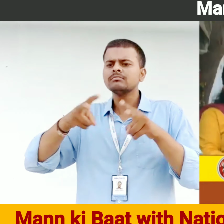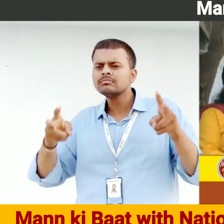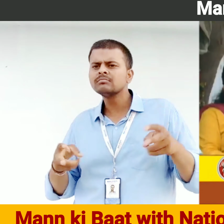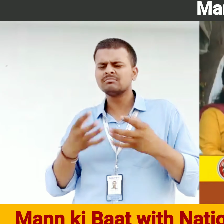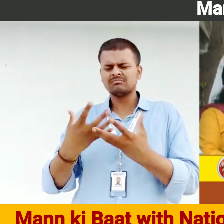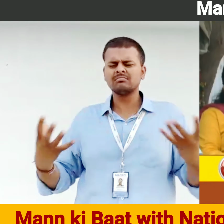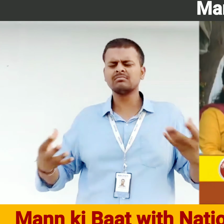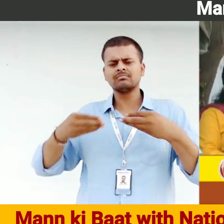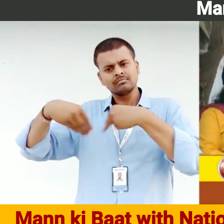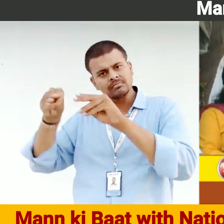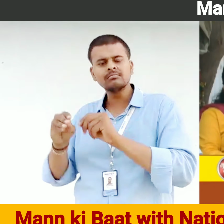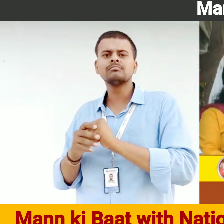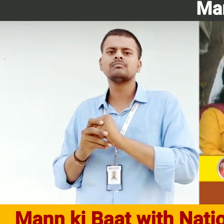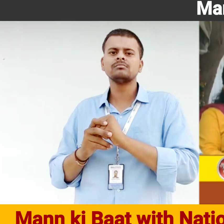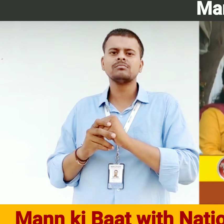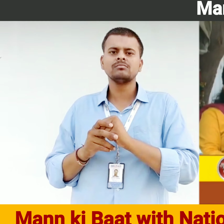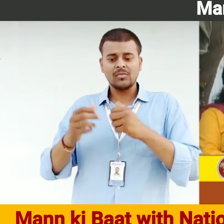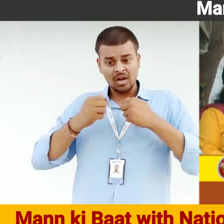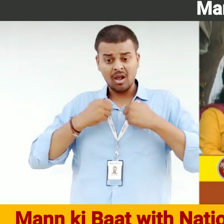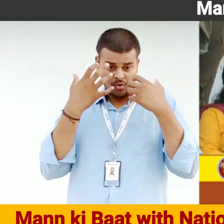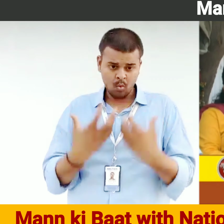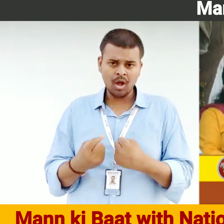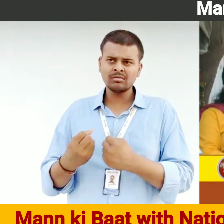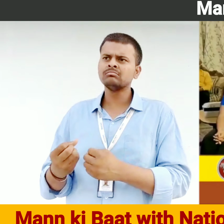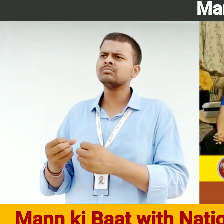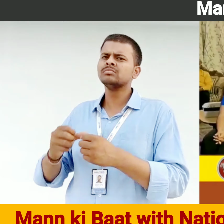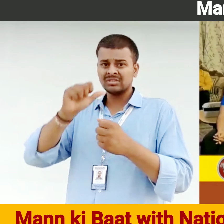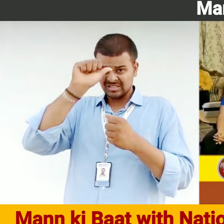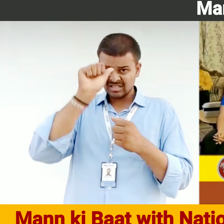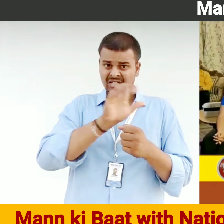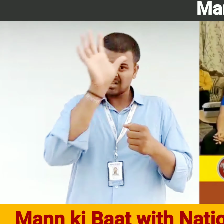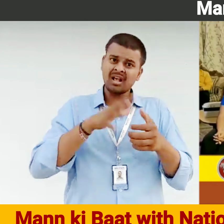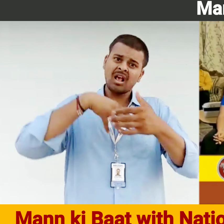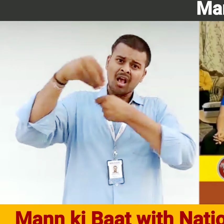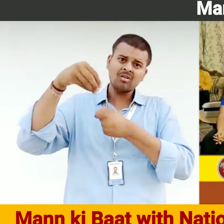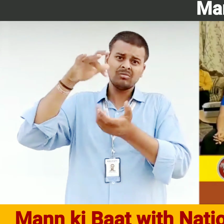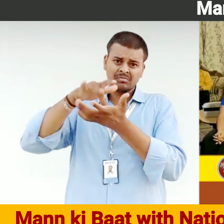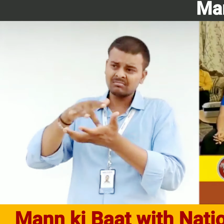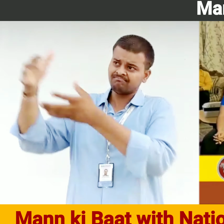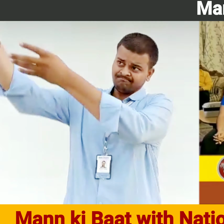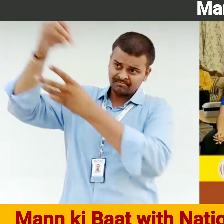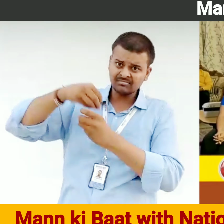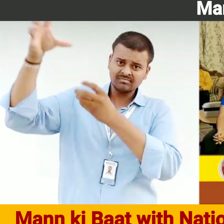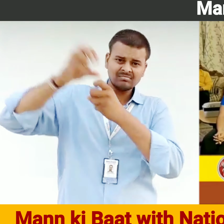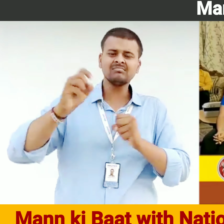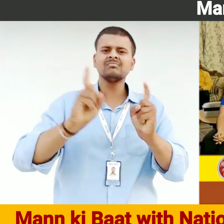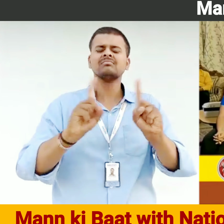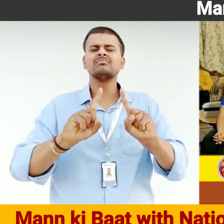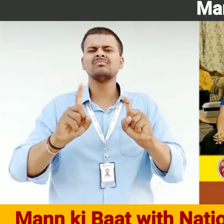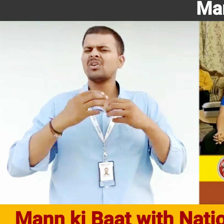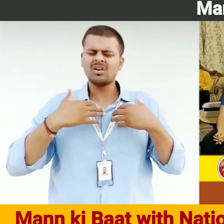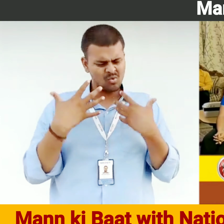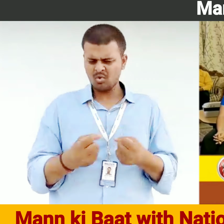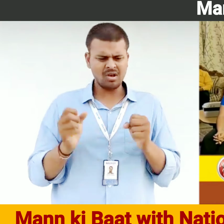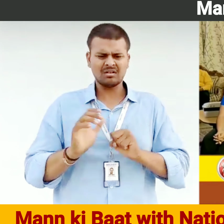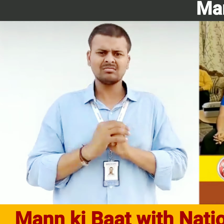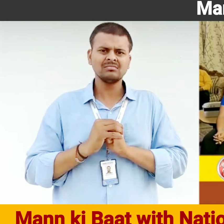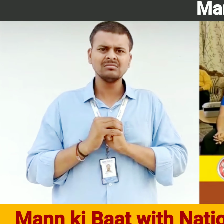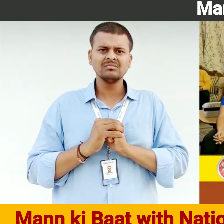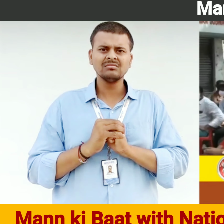ही ऐसी चीजें बाहर से आती हैं जिन पर हमारे ईमानदार टैक्स पेयर्स का पैसा खर्च होता है, जिनका